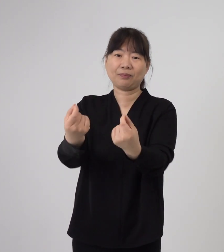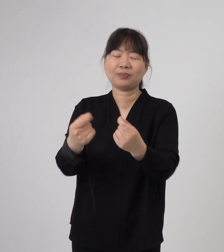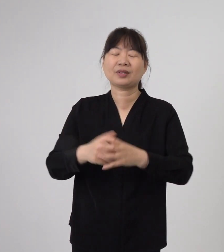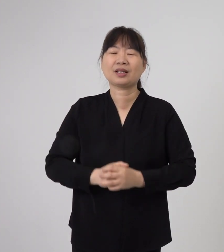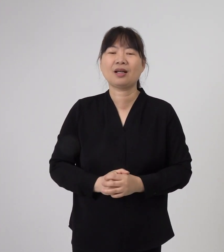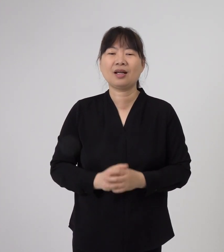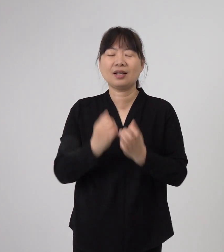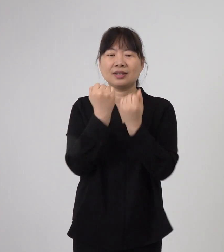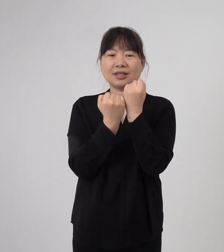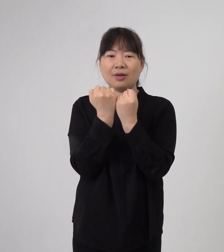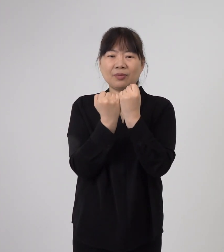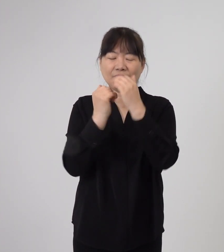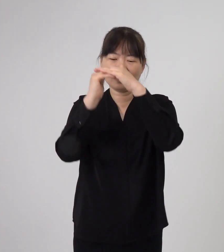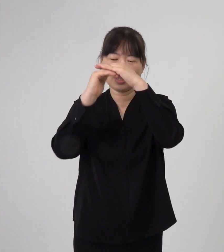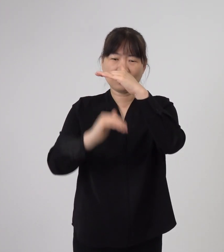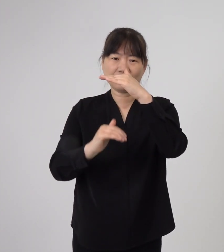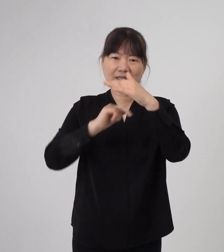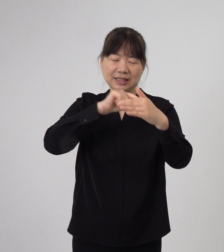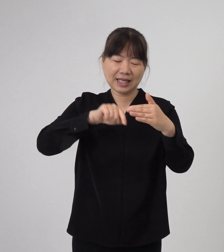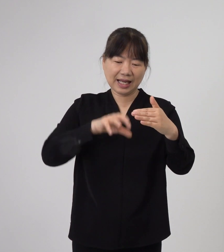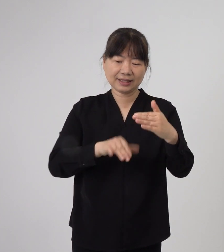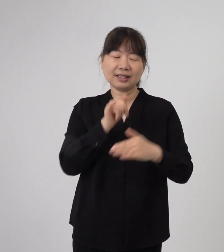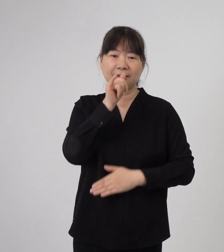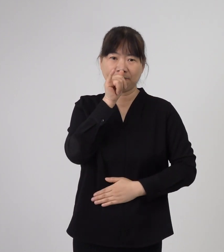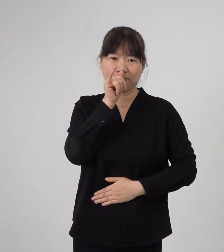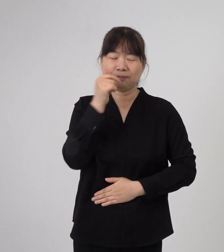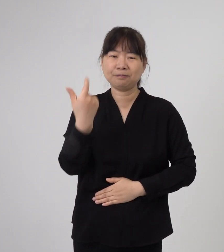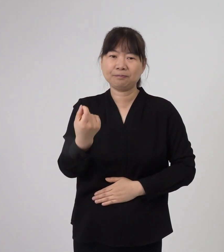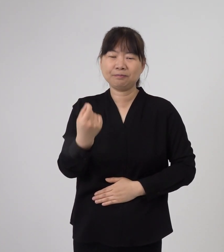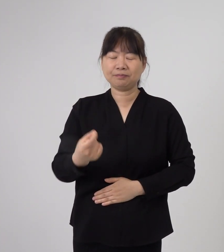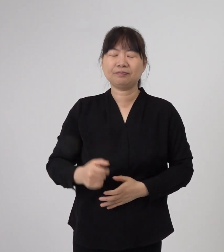그 설명이 이 속에 담아져 있는 거죠.